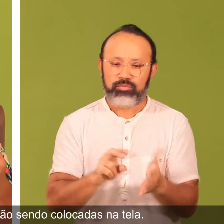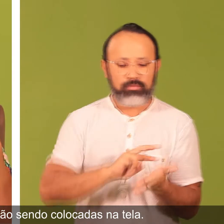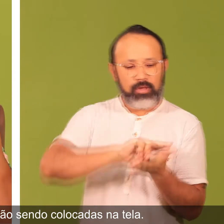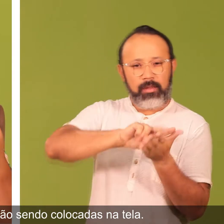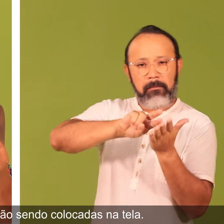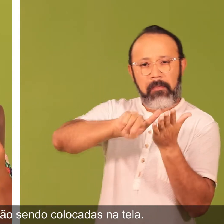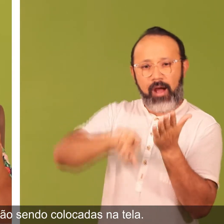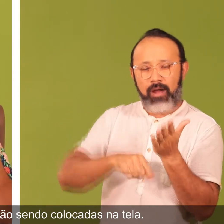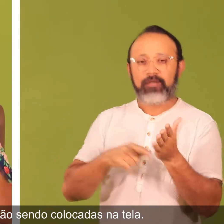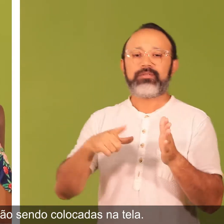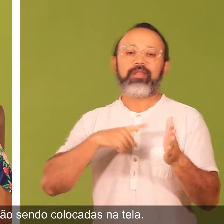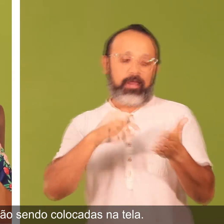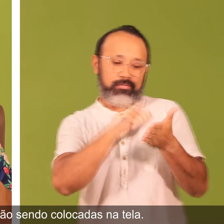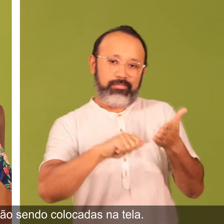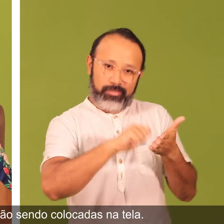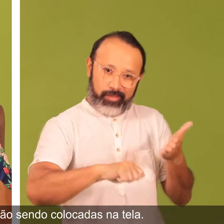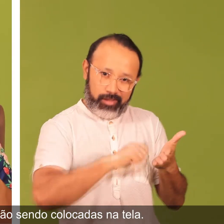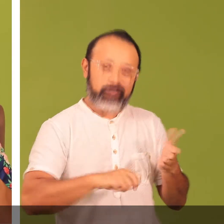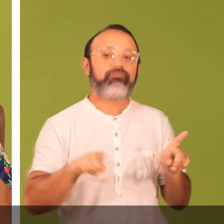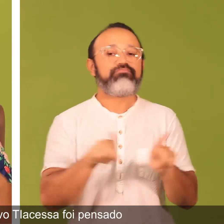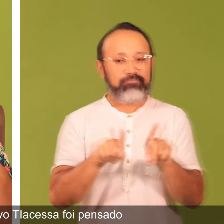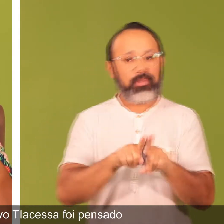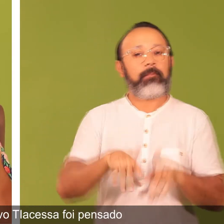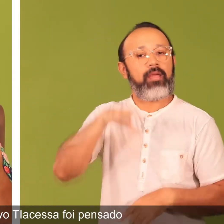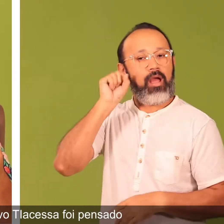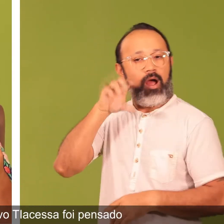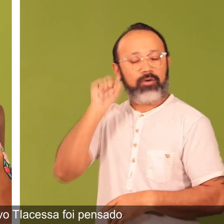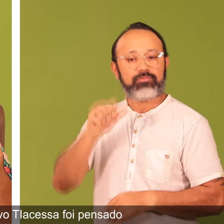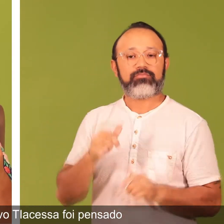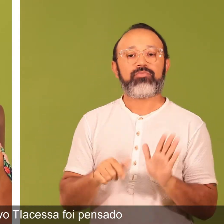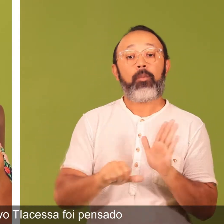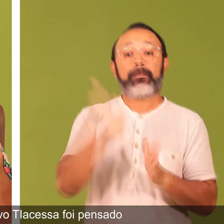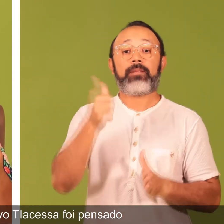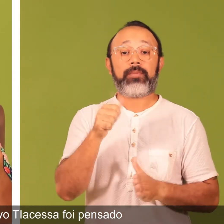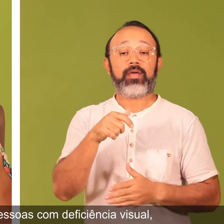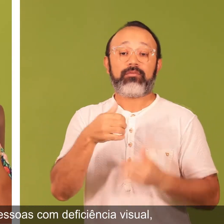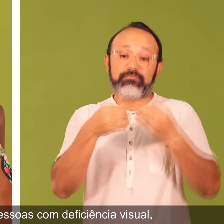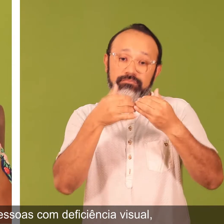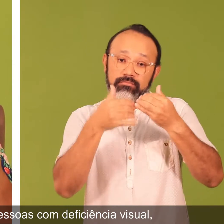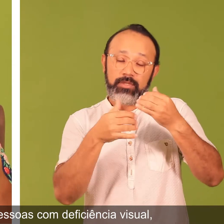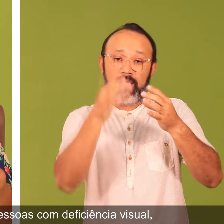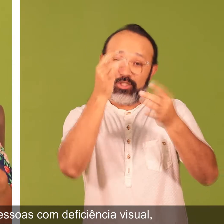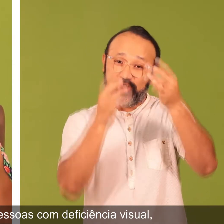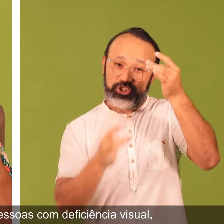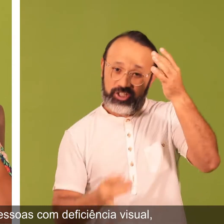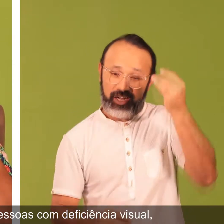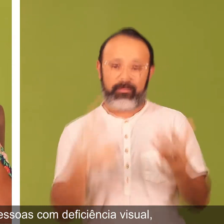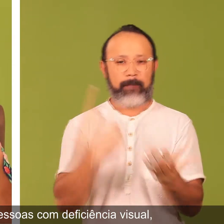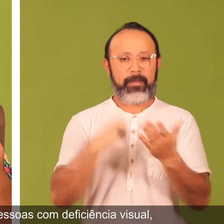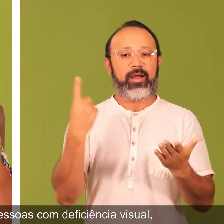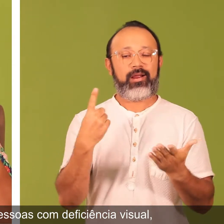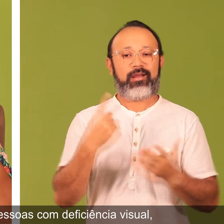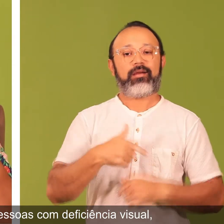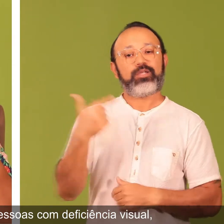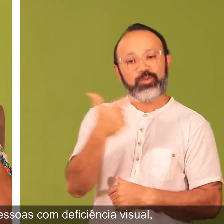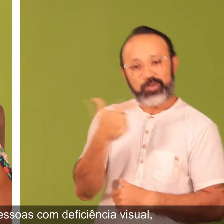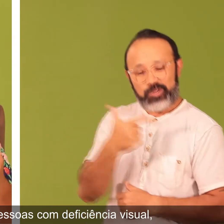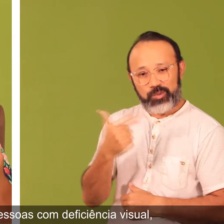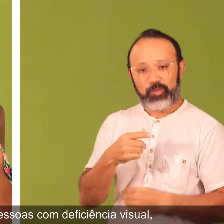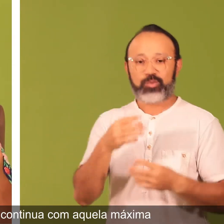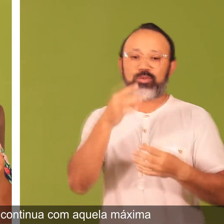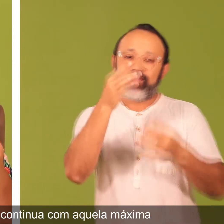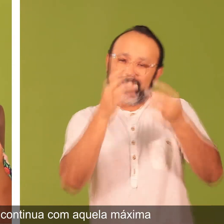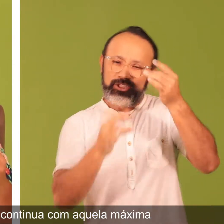das imagens que estão sendo colocadas na tela o nosso aplicativo de acesso vai pensado como eu falei pelas pessoas com